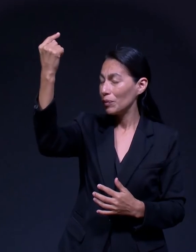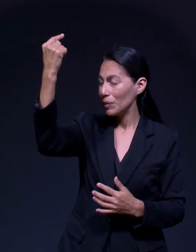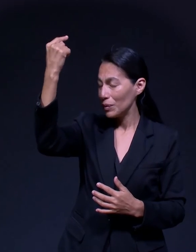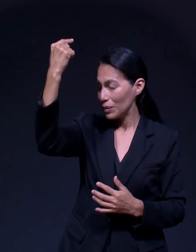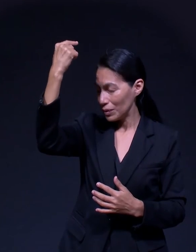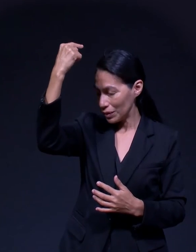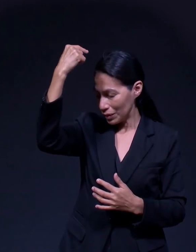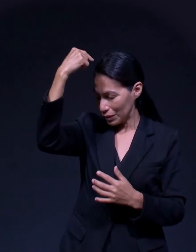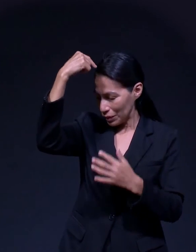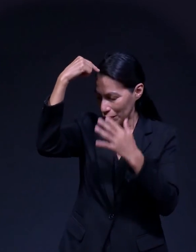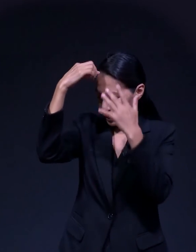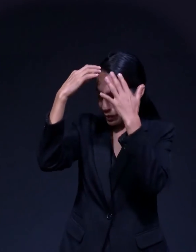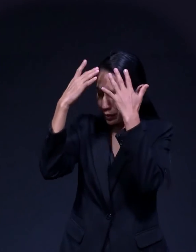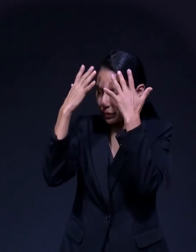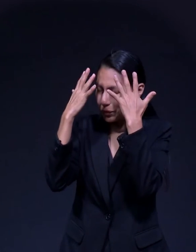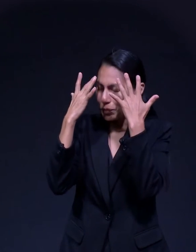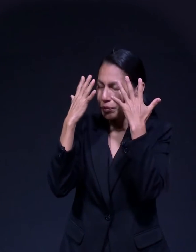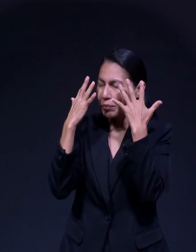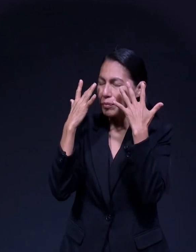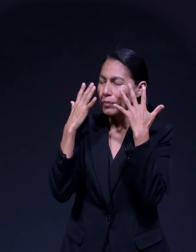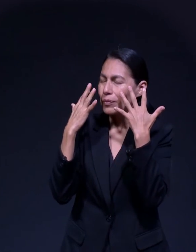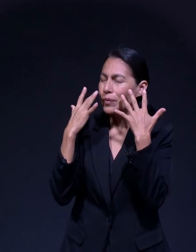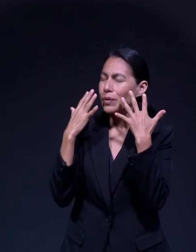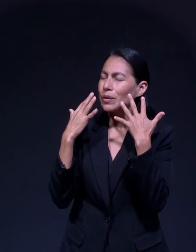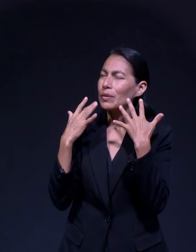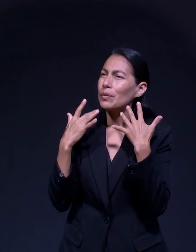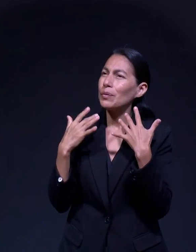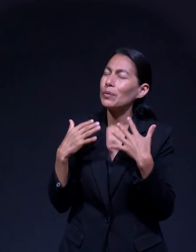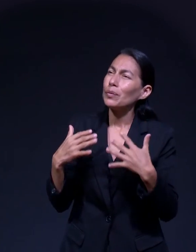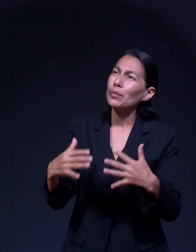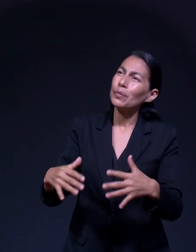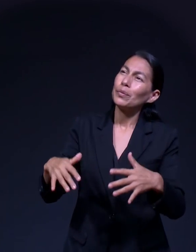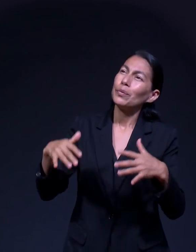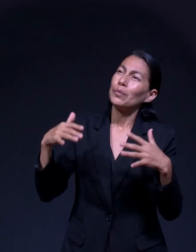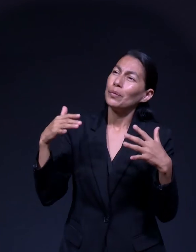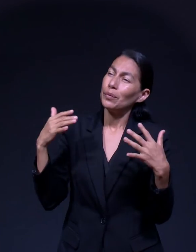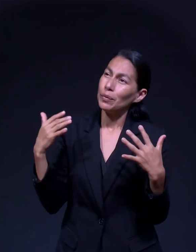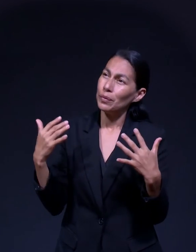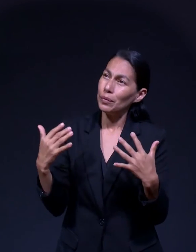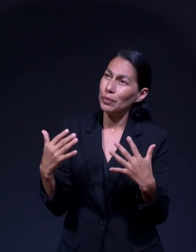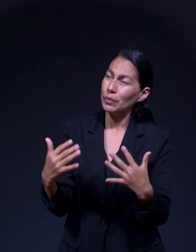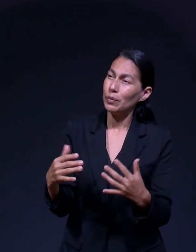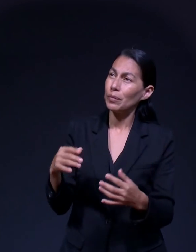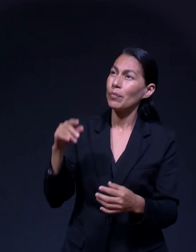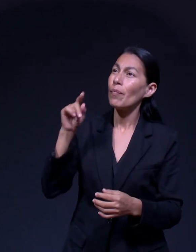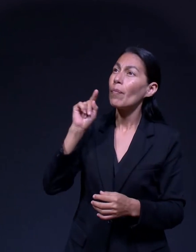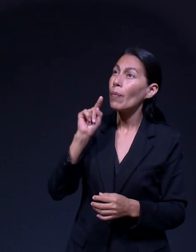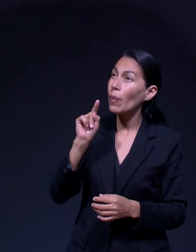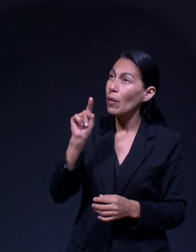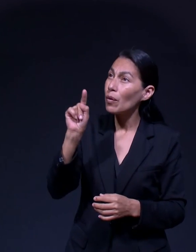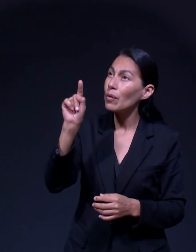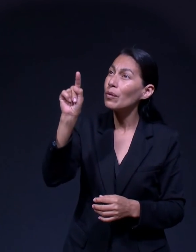Siento tu presencia en mí.